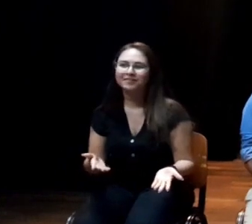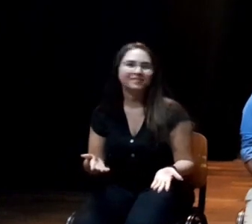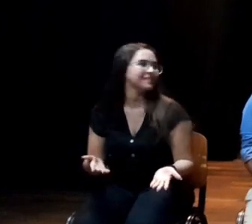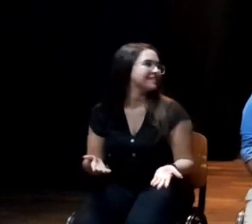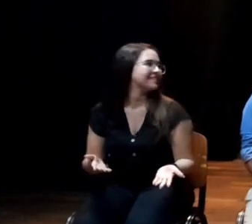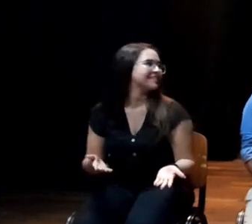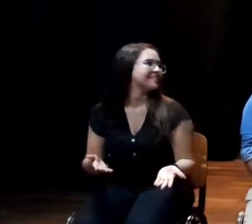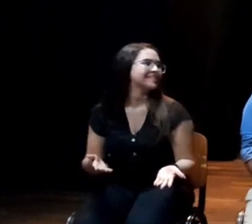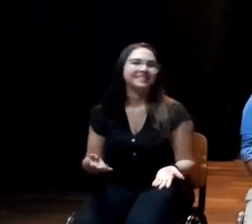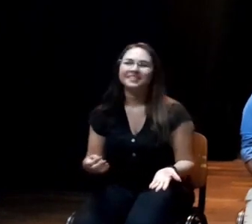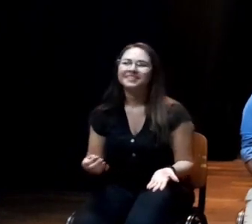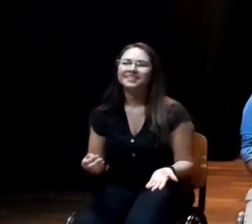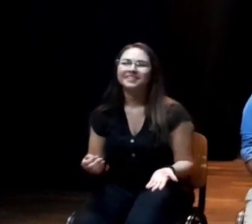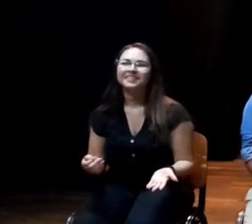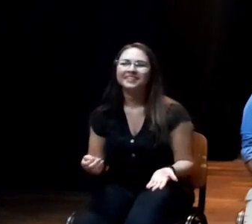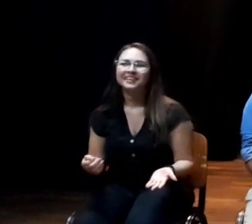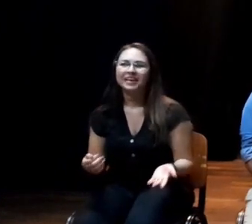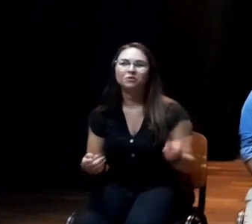cantor?